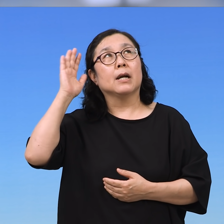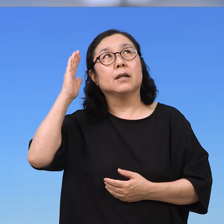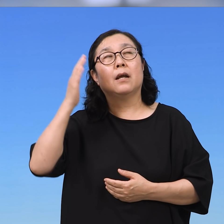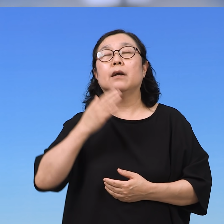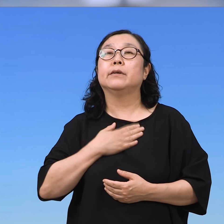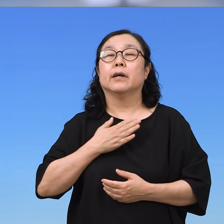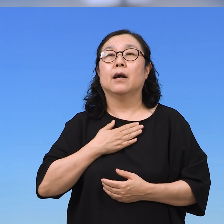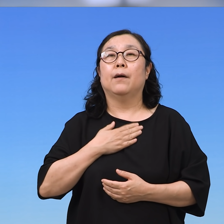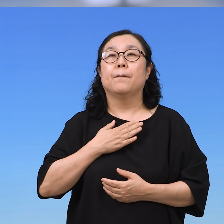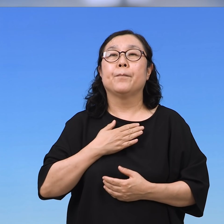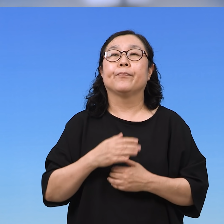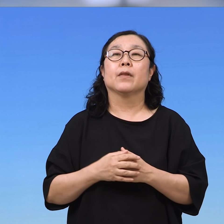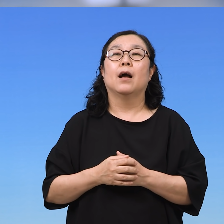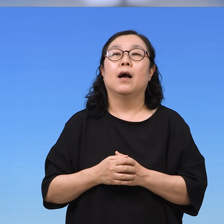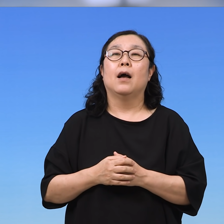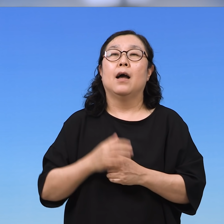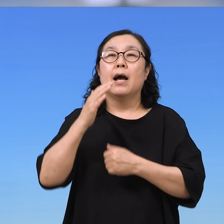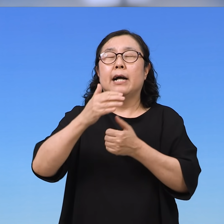최근에 제가